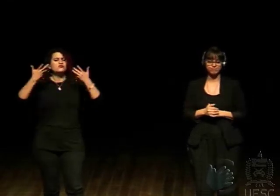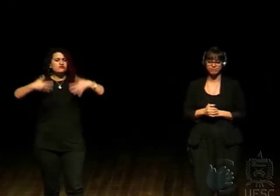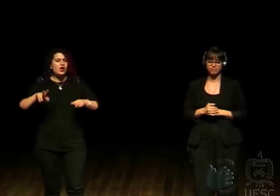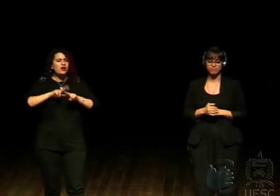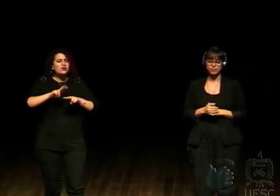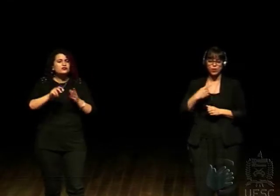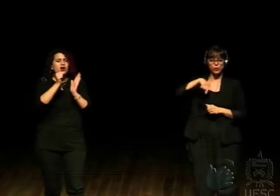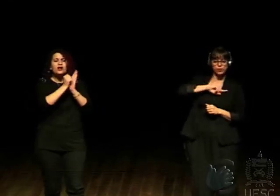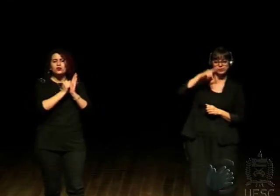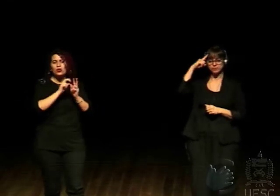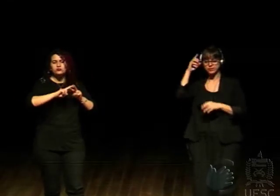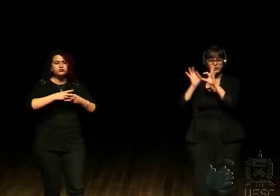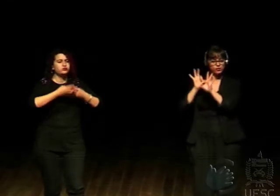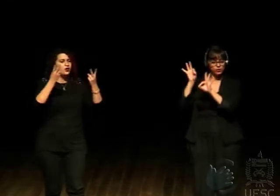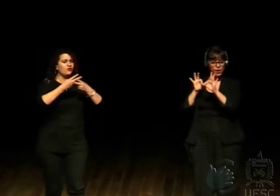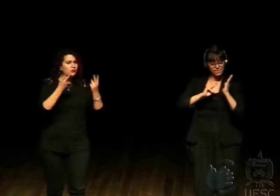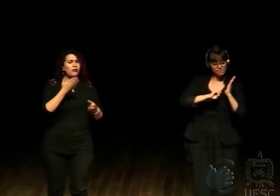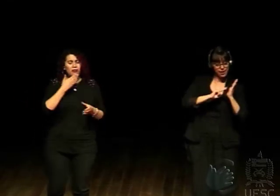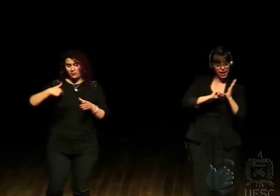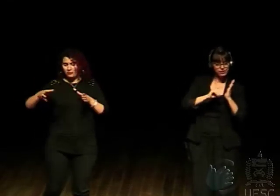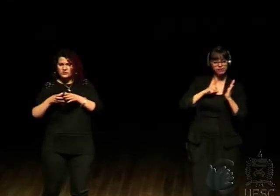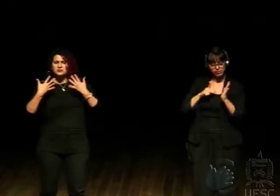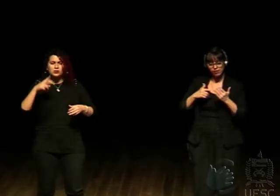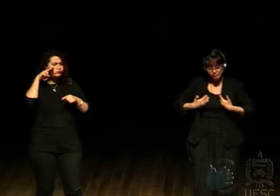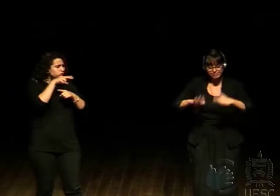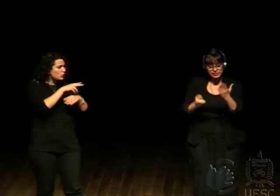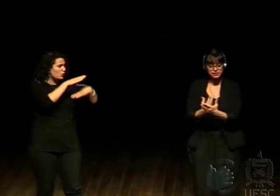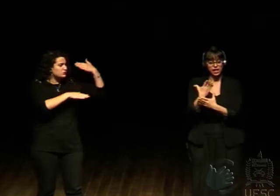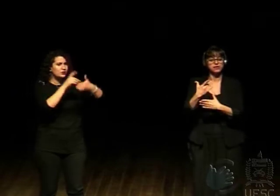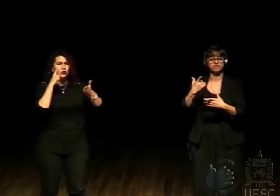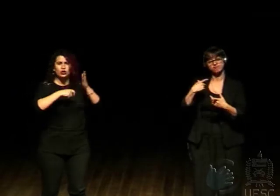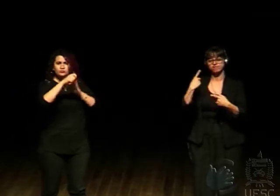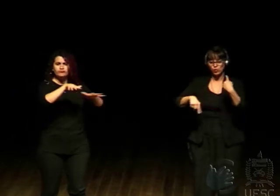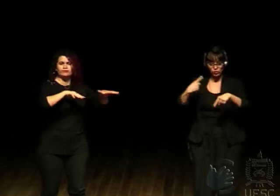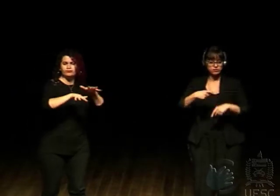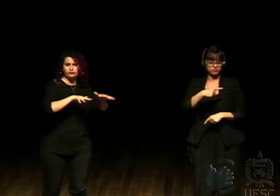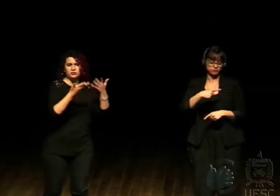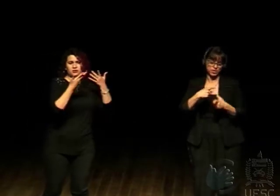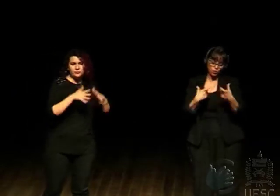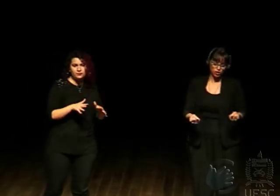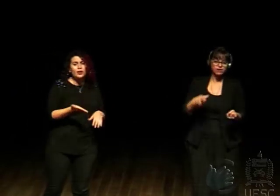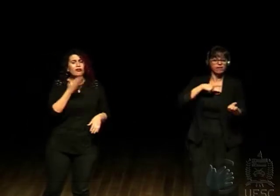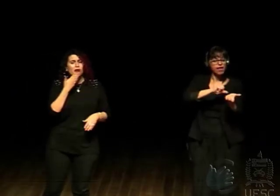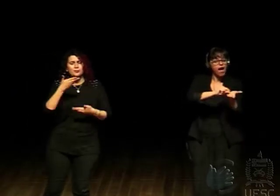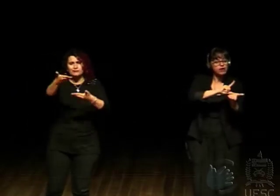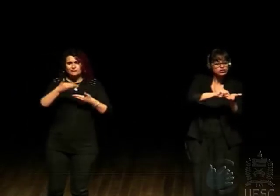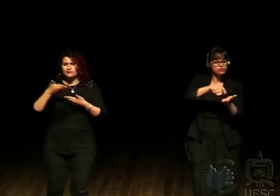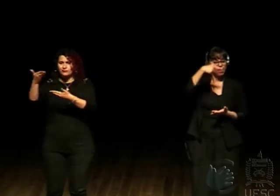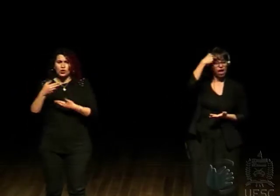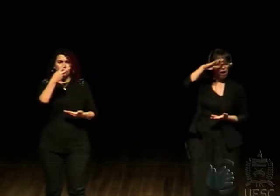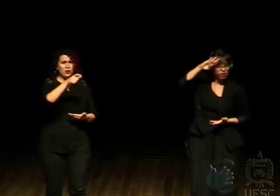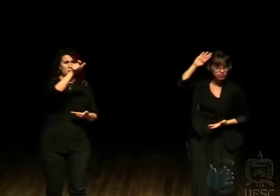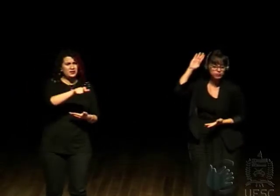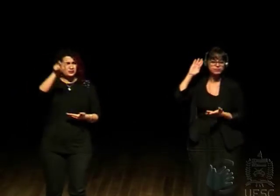nosotros nos planteamos metodológicamente este proceso? Tomamos algunos artículos que han sido publicados, por una parte, por